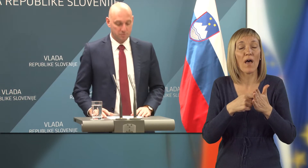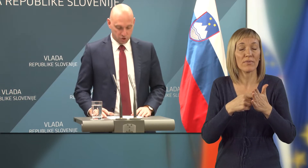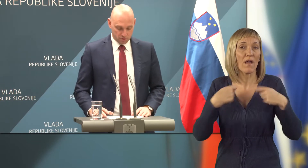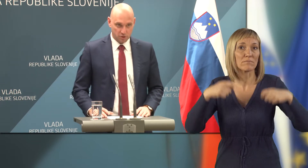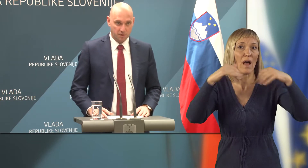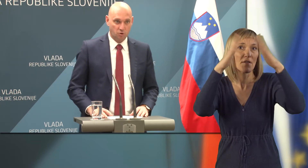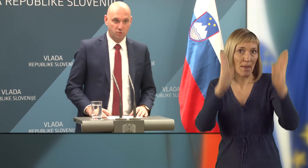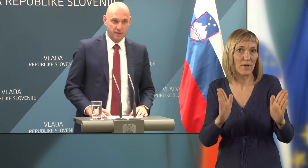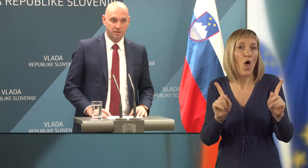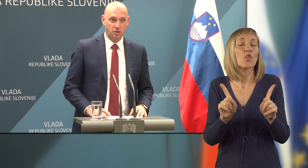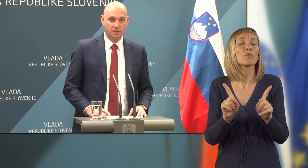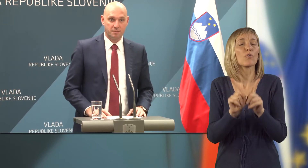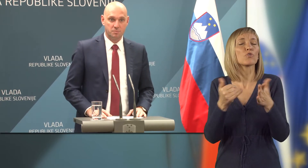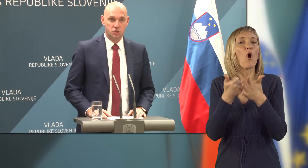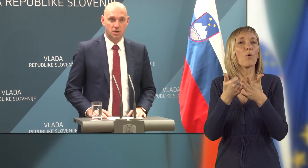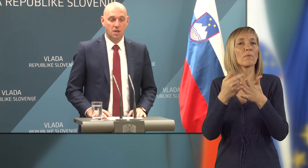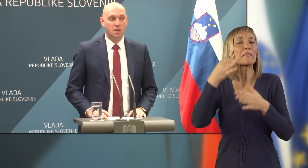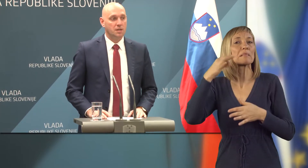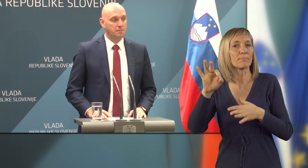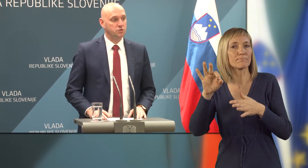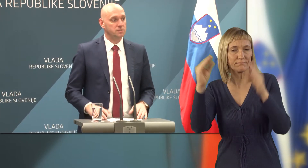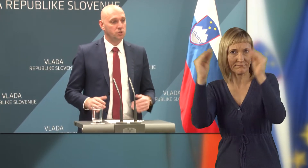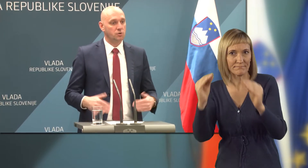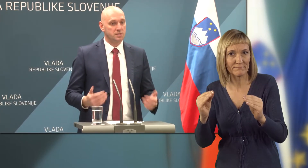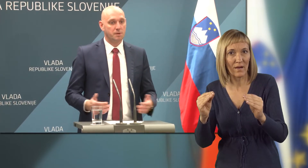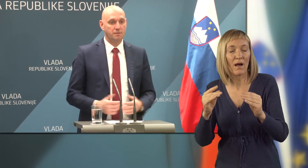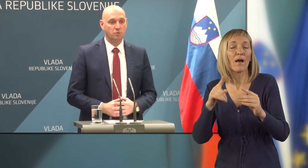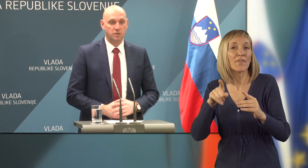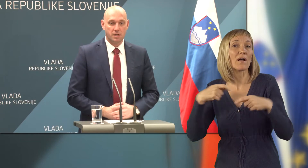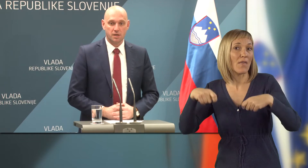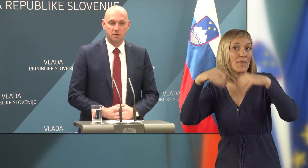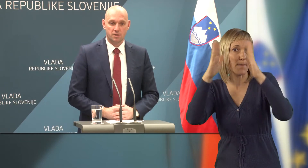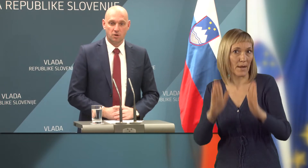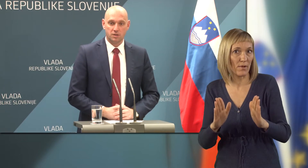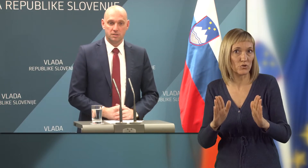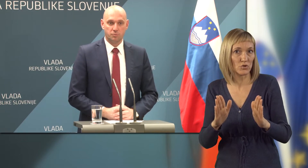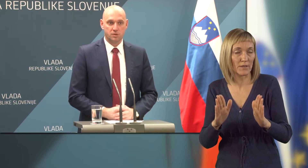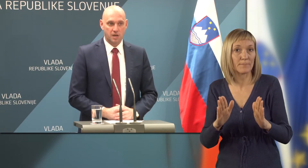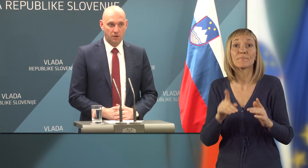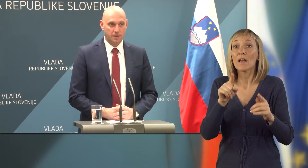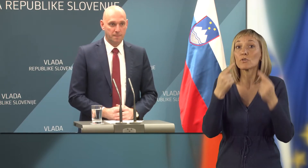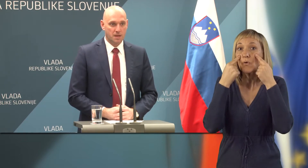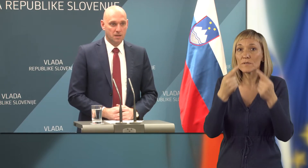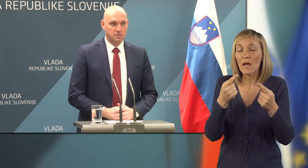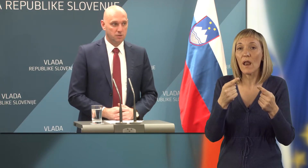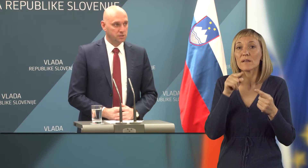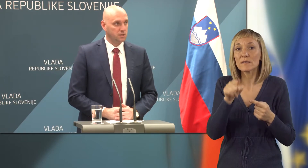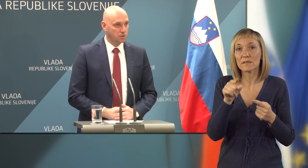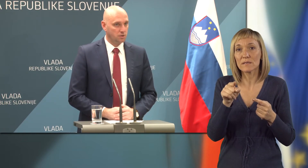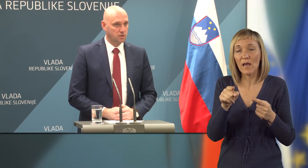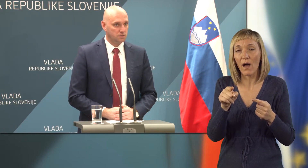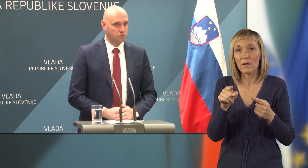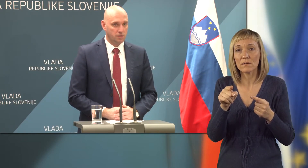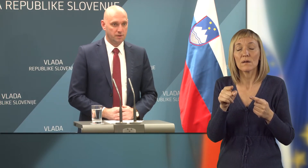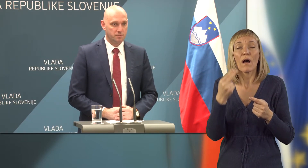vrednotenja nepremičnin oziroma nov model vrednotenja nepremičnin. Namreč v strokovni razpravi o modelih vrednotenja se je pokazalo, da za